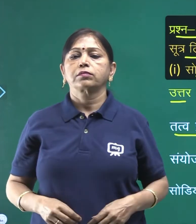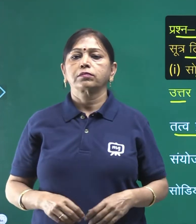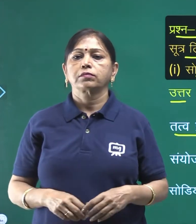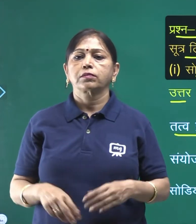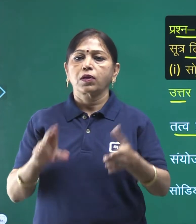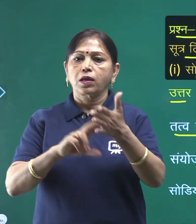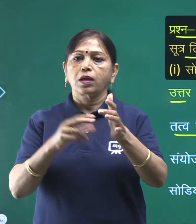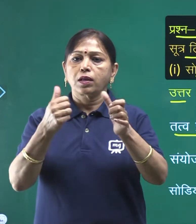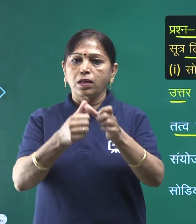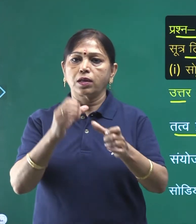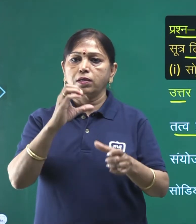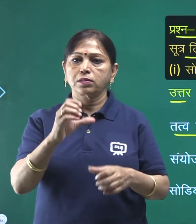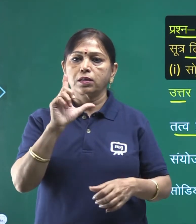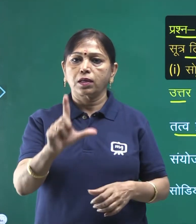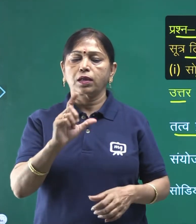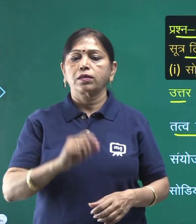NaCl।